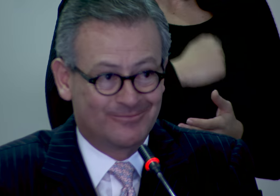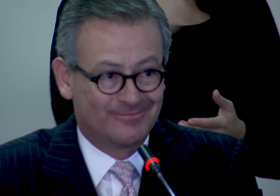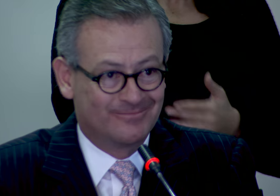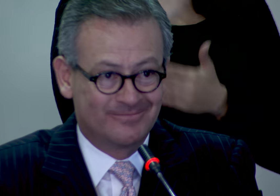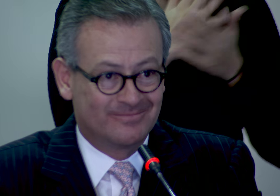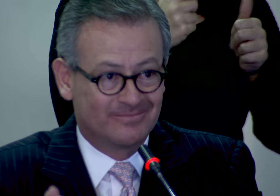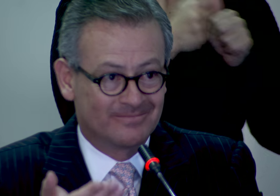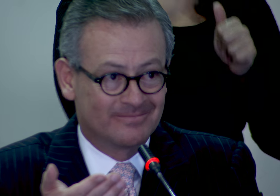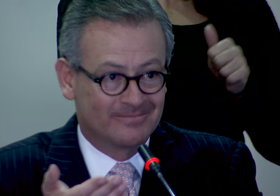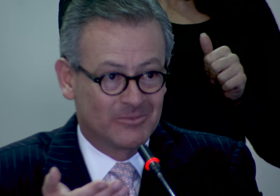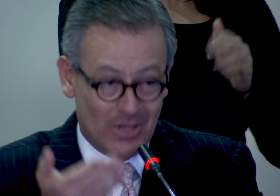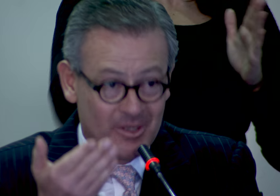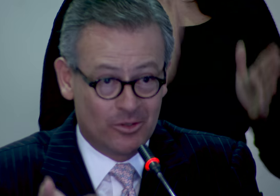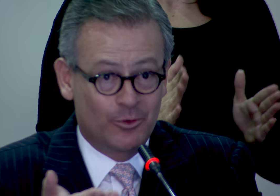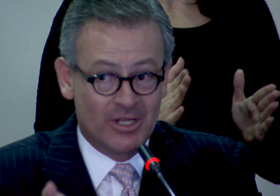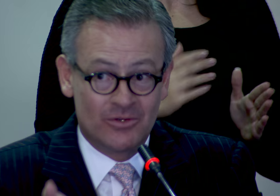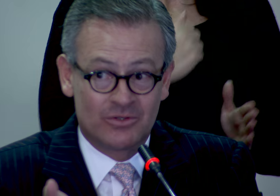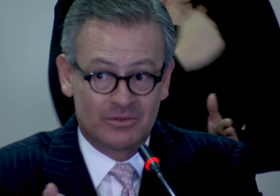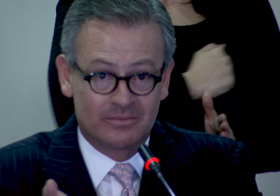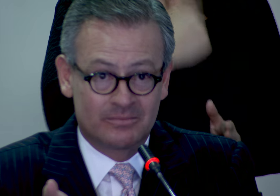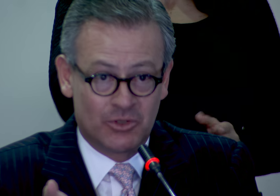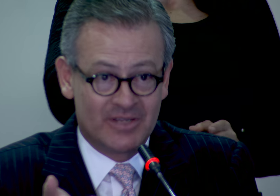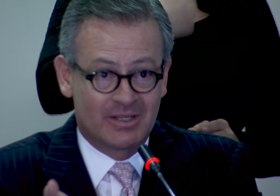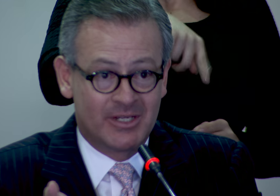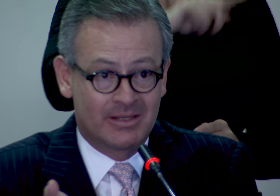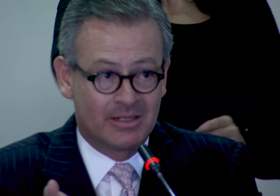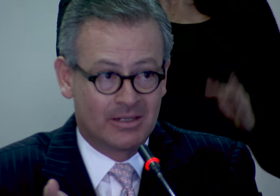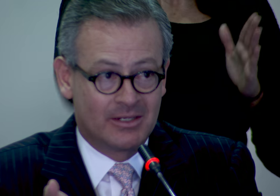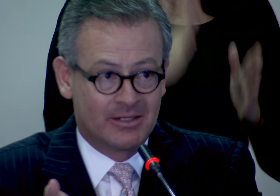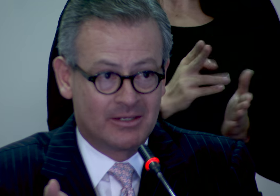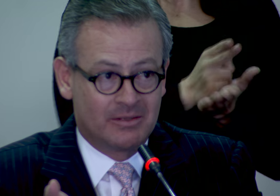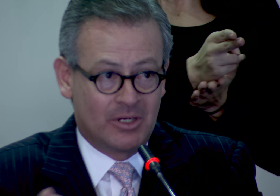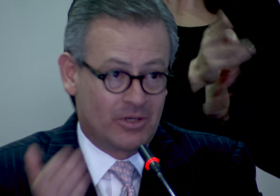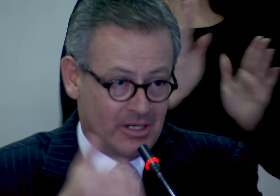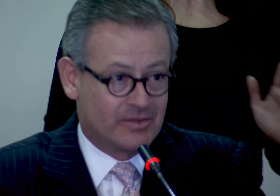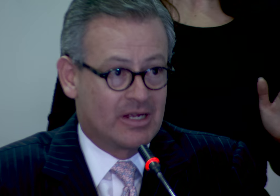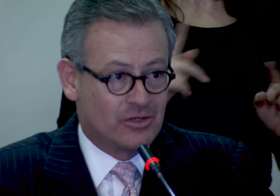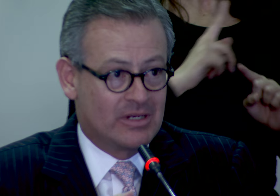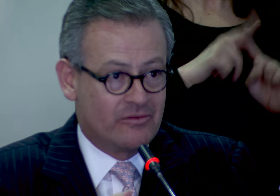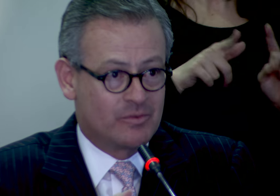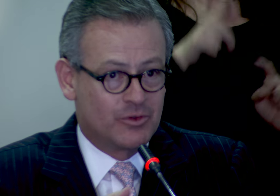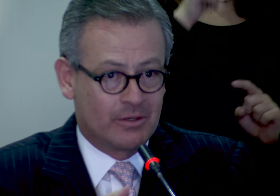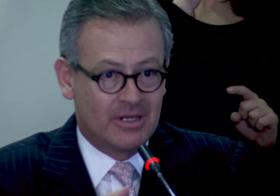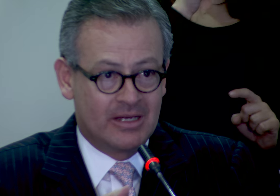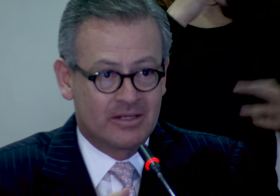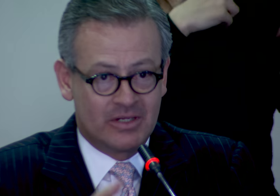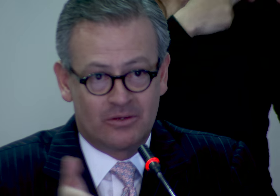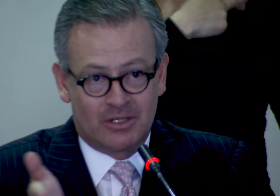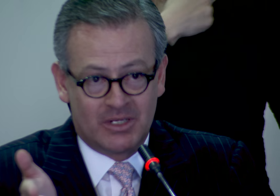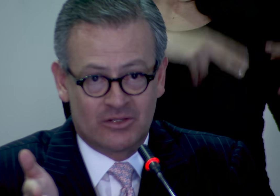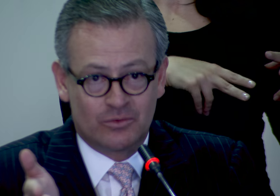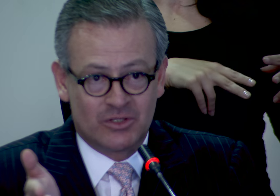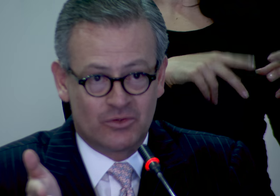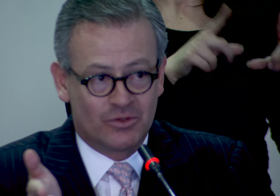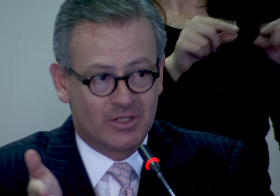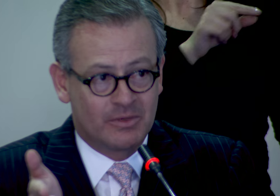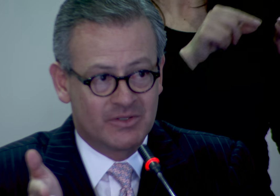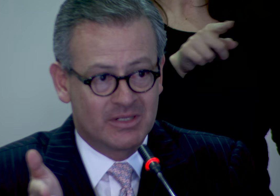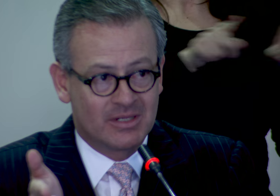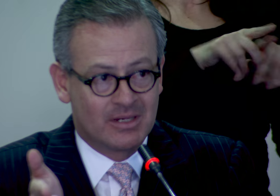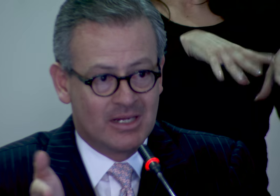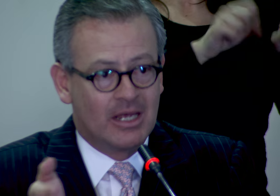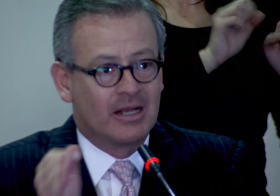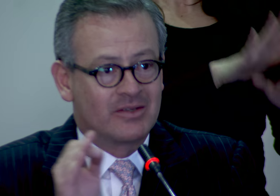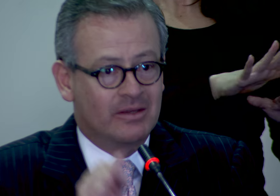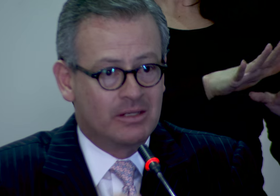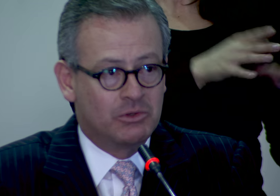cubanos, lo lamento por ellos, honestamente, pero quienes han hecho la irresponsabilidad que hicieron también asuman sus